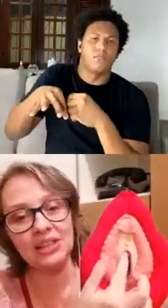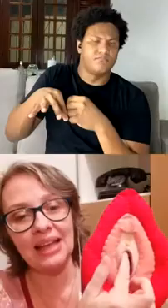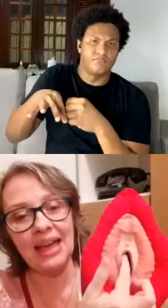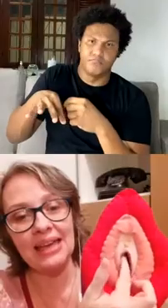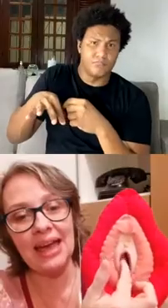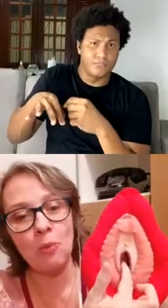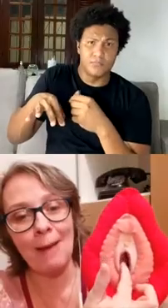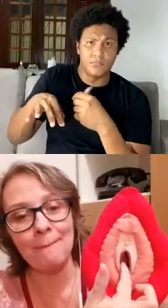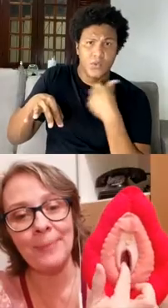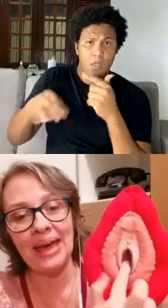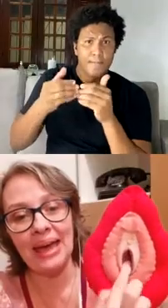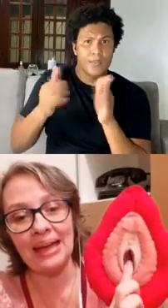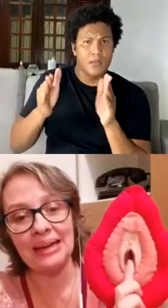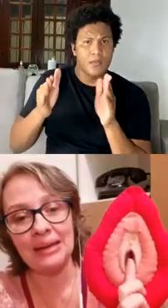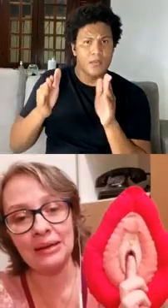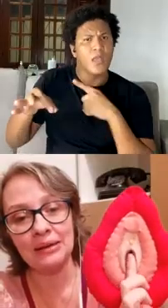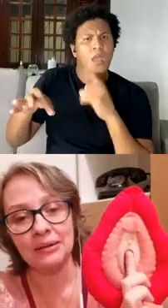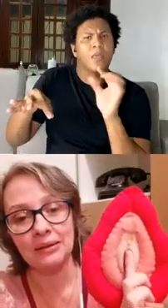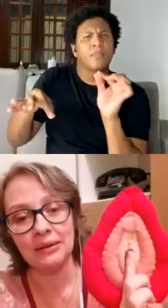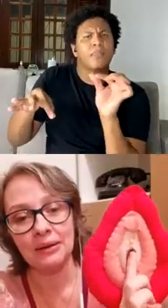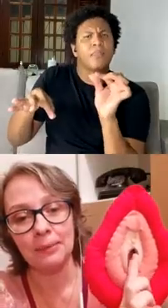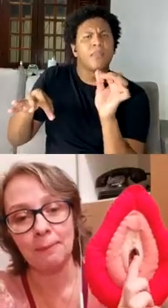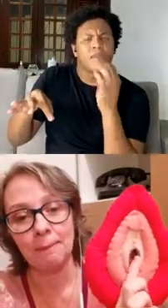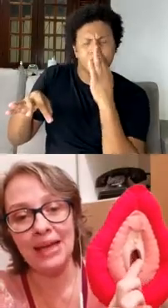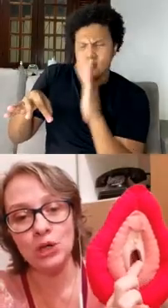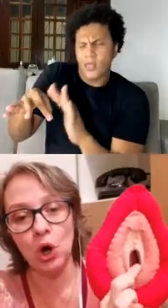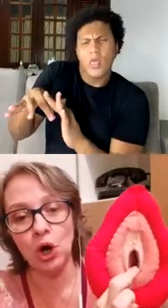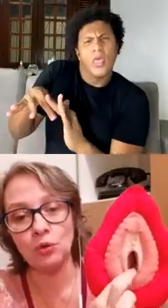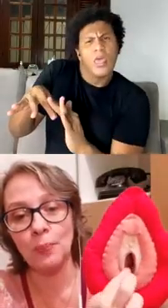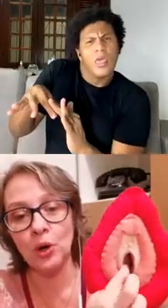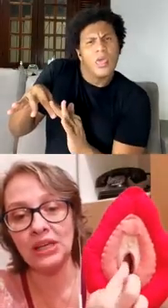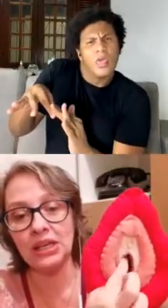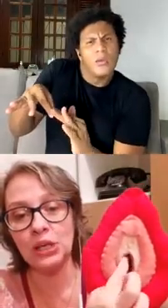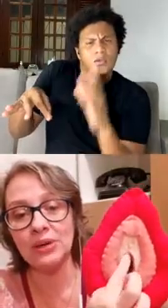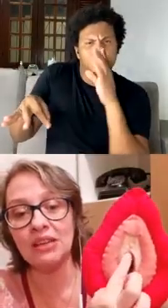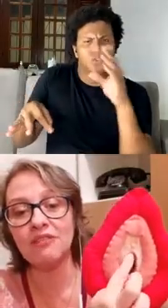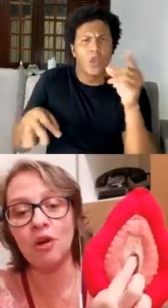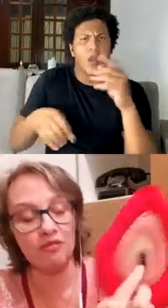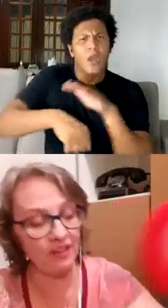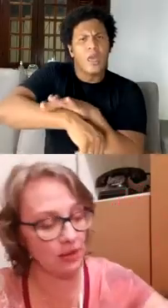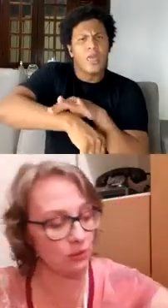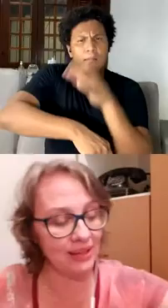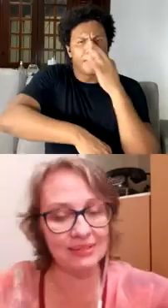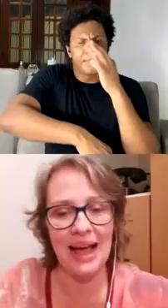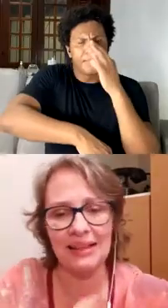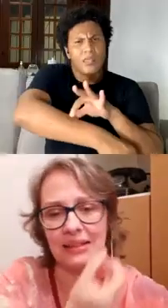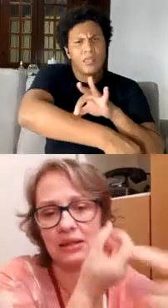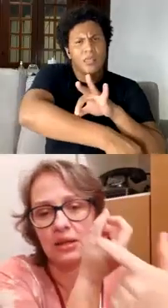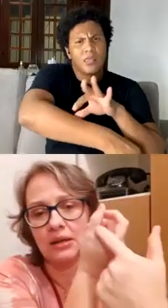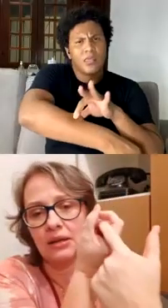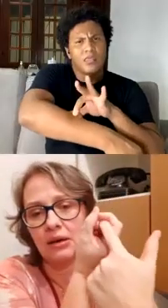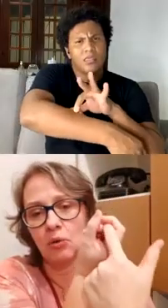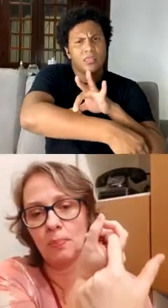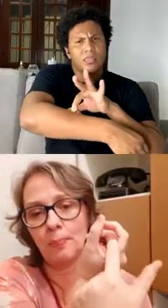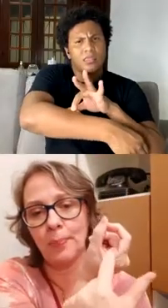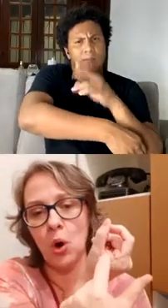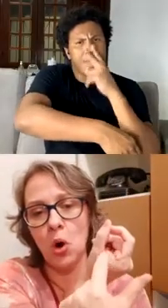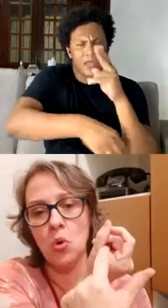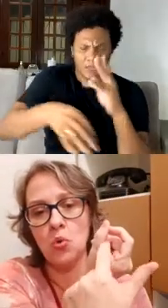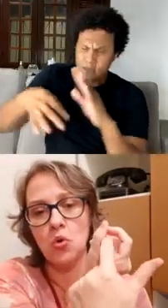gente tem é uma pele maior, um pouquinho, envolvendo a entrada.